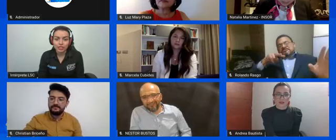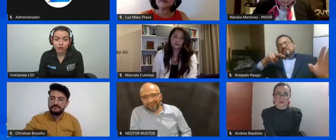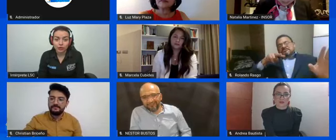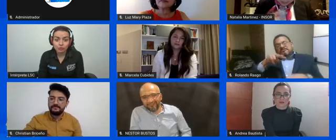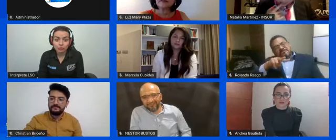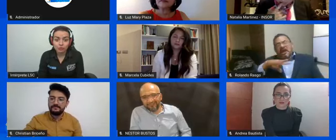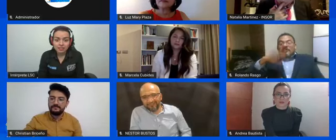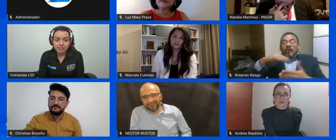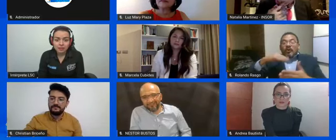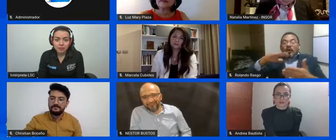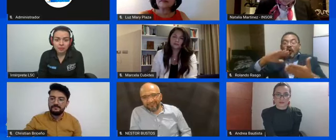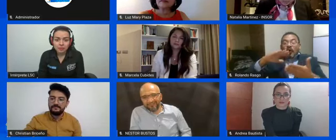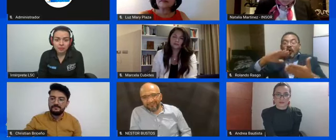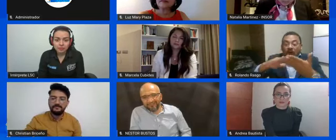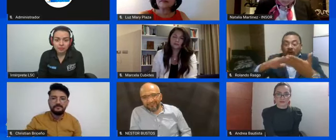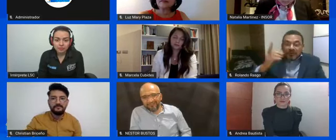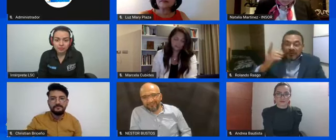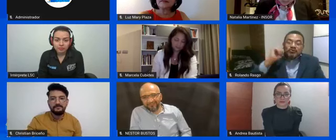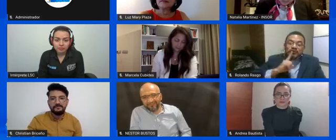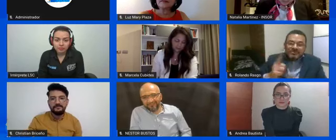Mari.